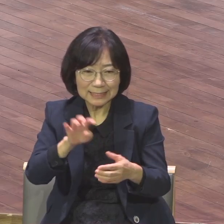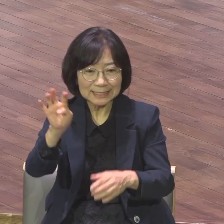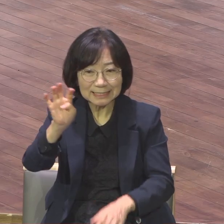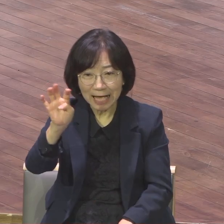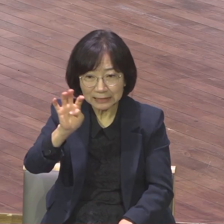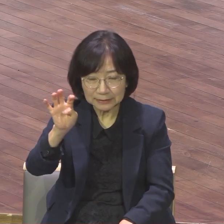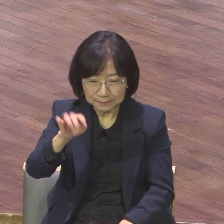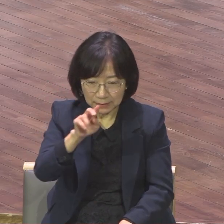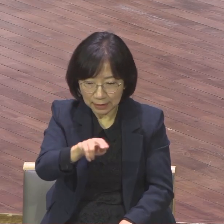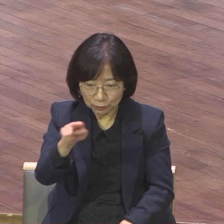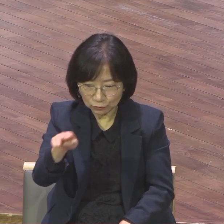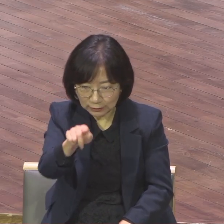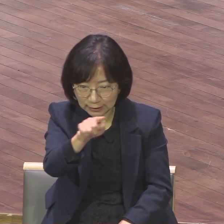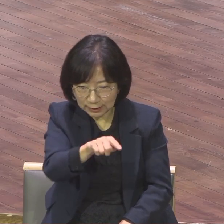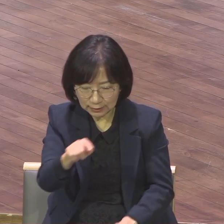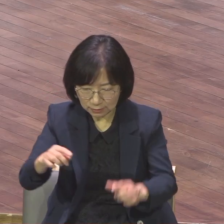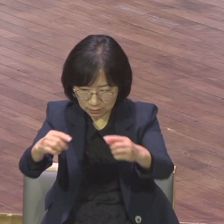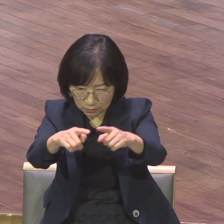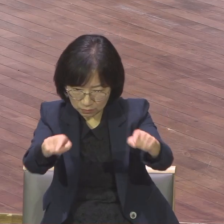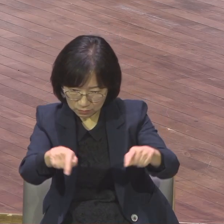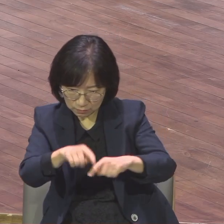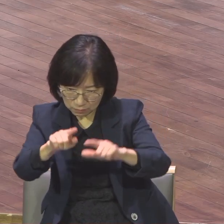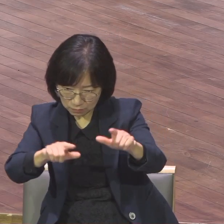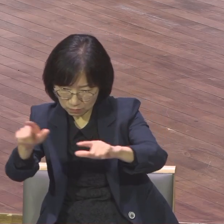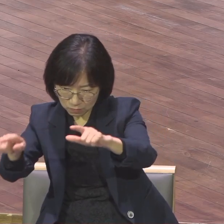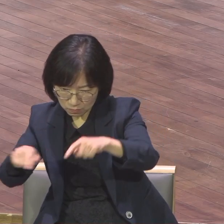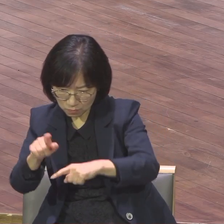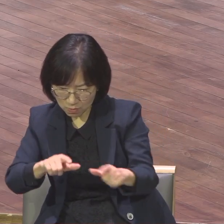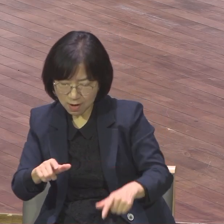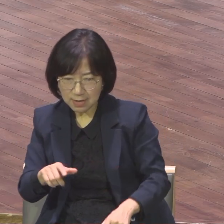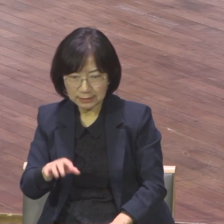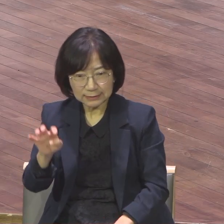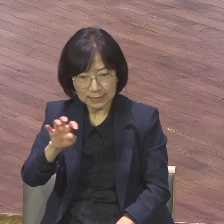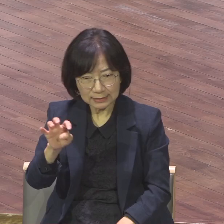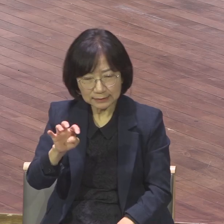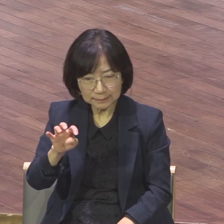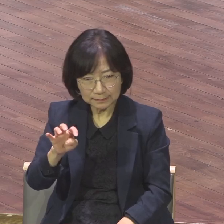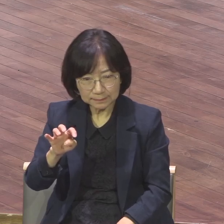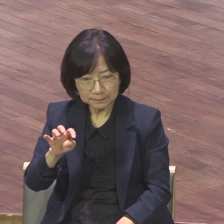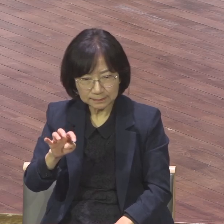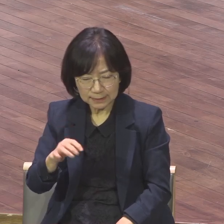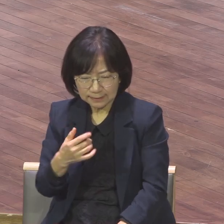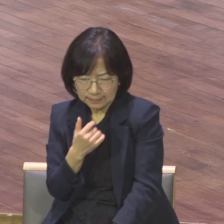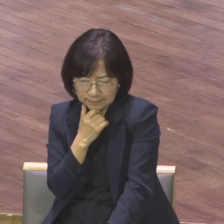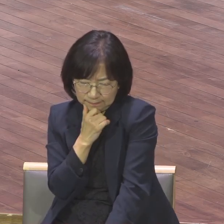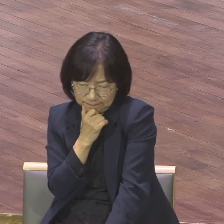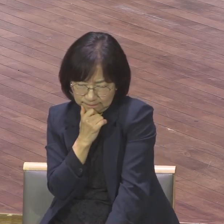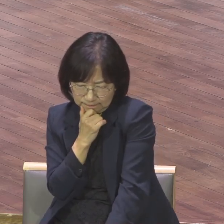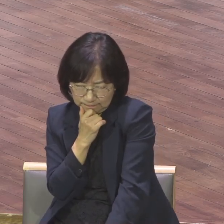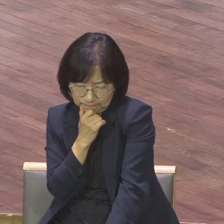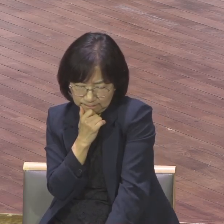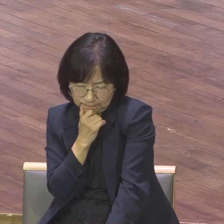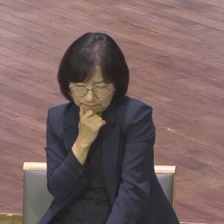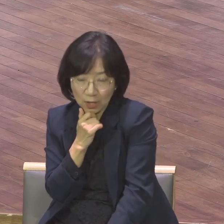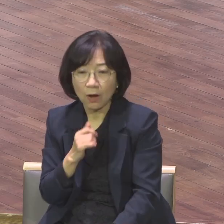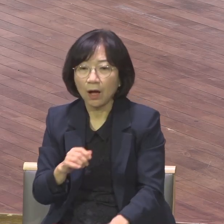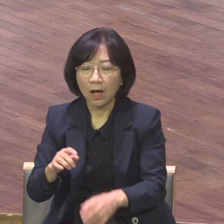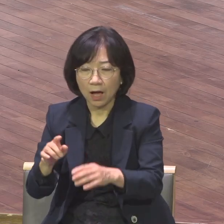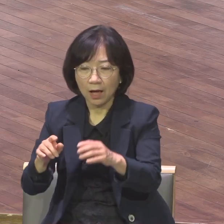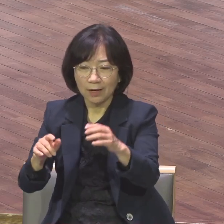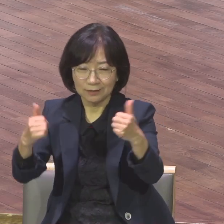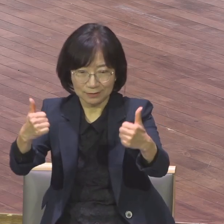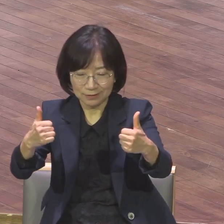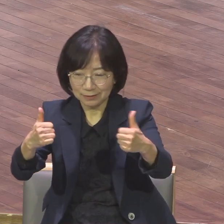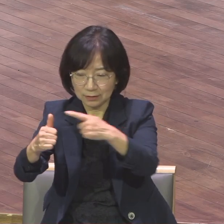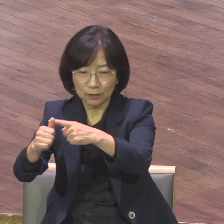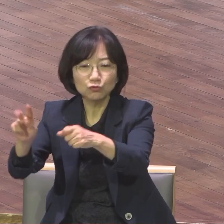그렇기 때문에 이 1인당 2시간 이상 시간을 주거든요. 그럼 약 둘이가 4시간이잖아요. 얼마나